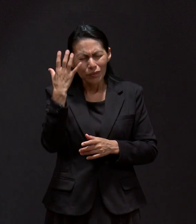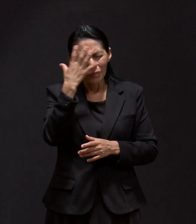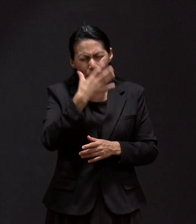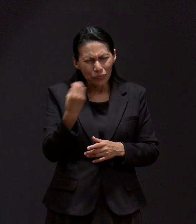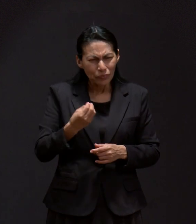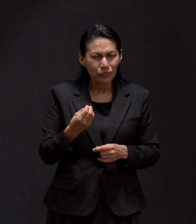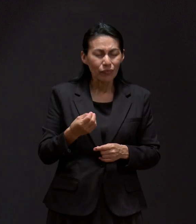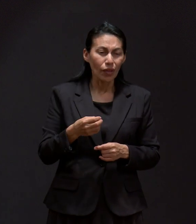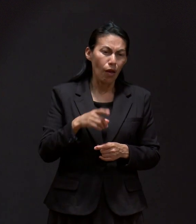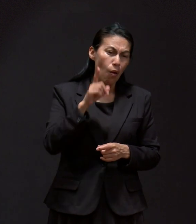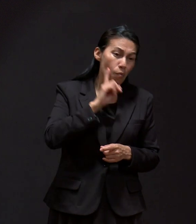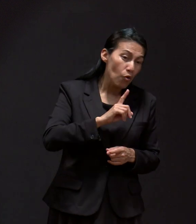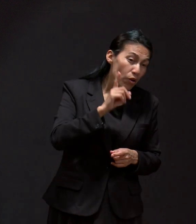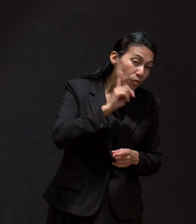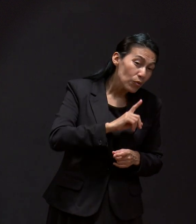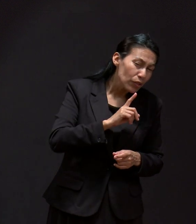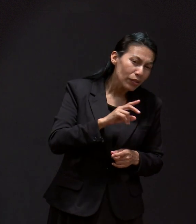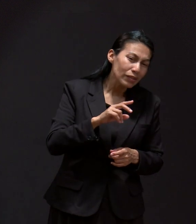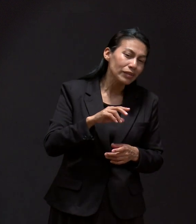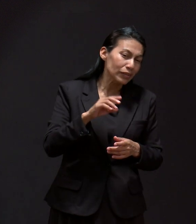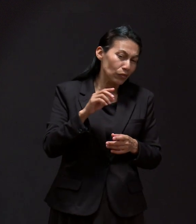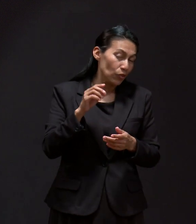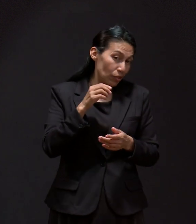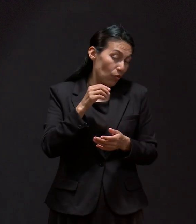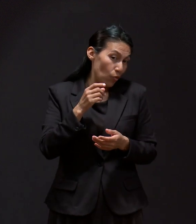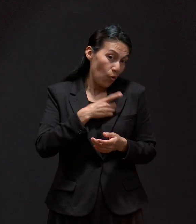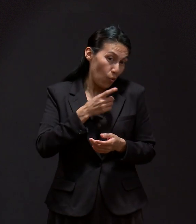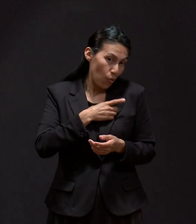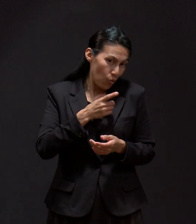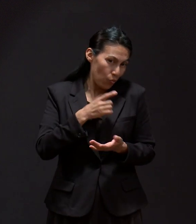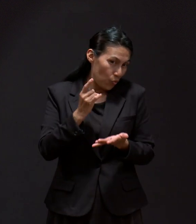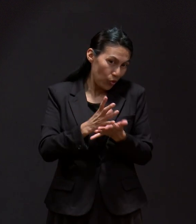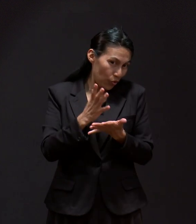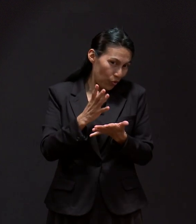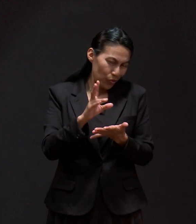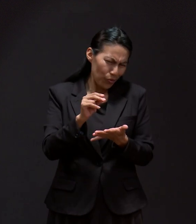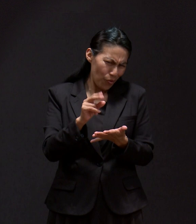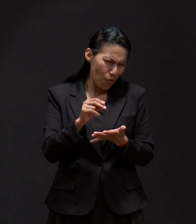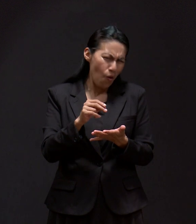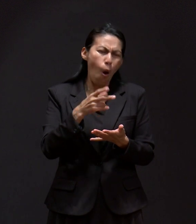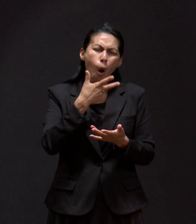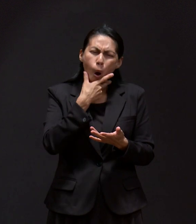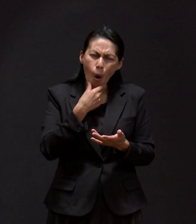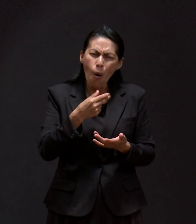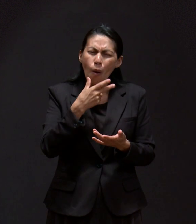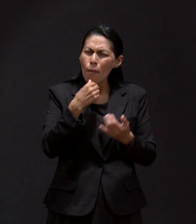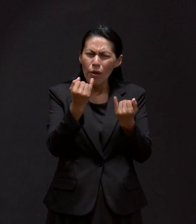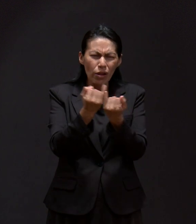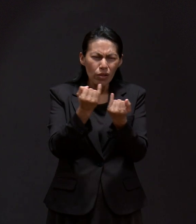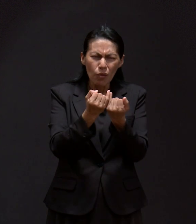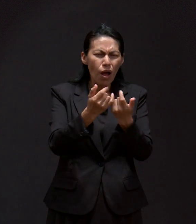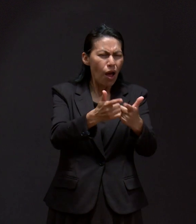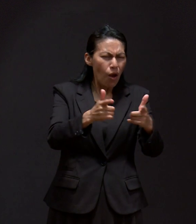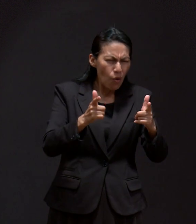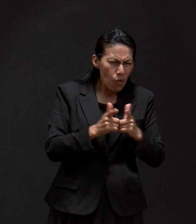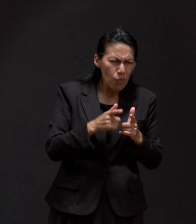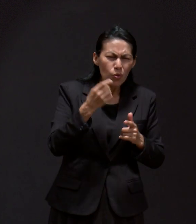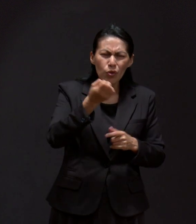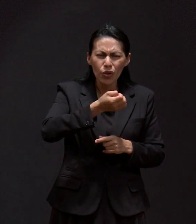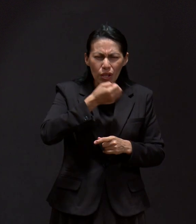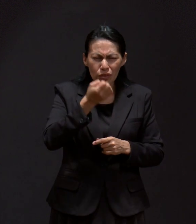mucho y que no solamente las mujeres también los caballeros puedan hacer sus grupos de